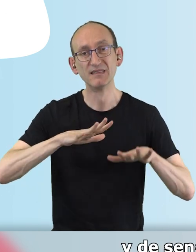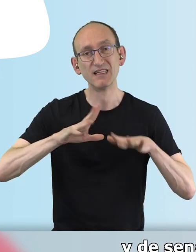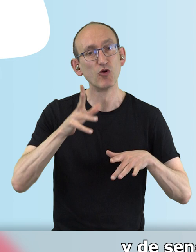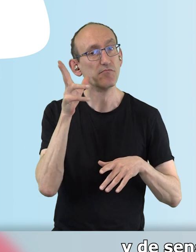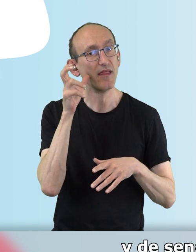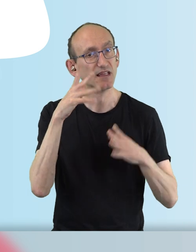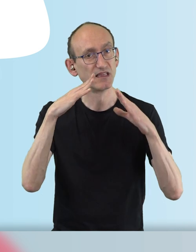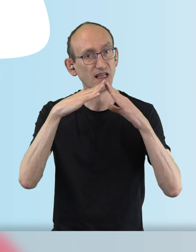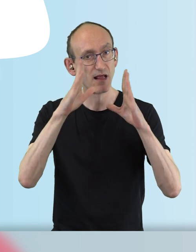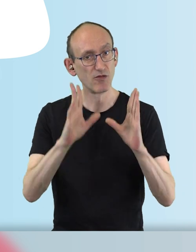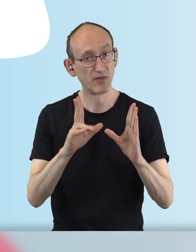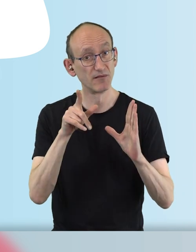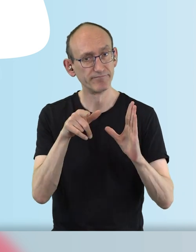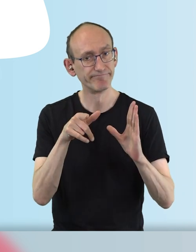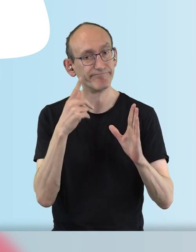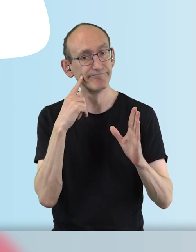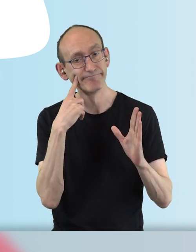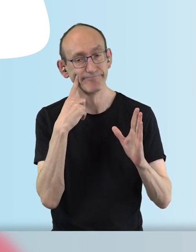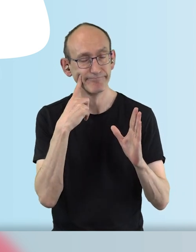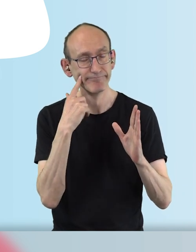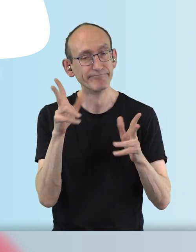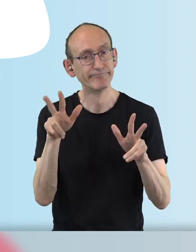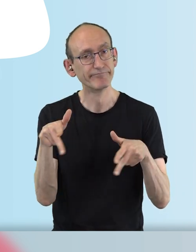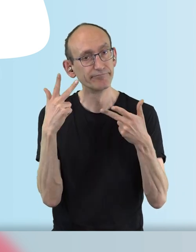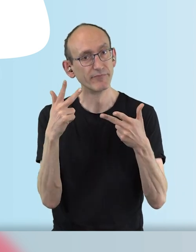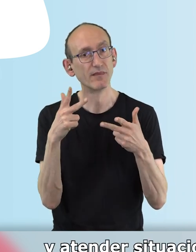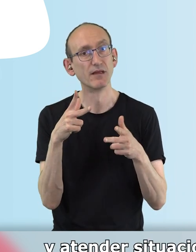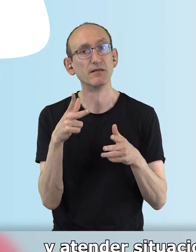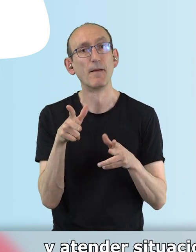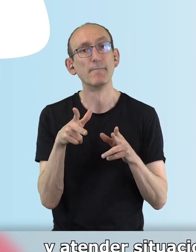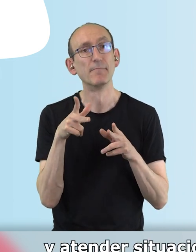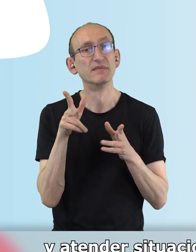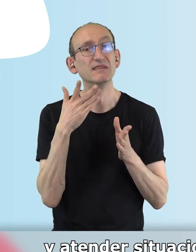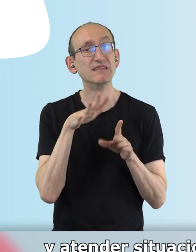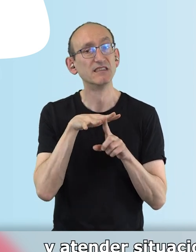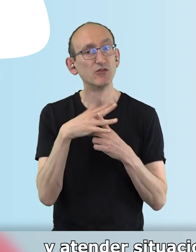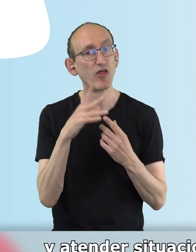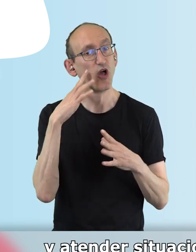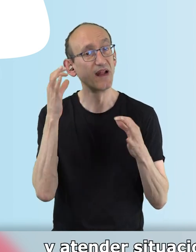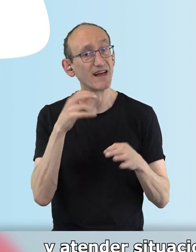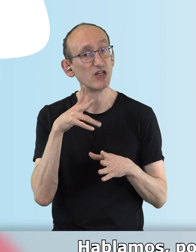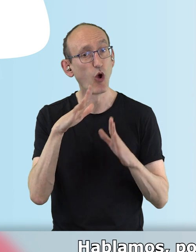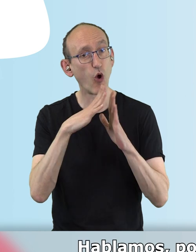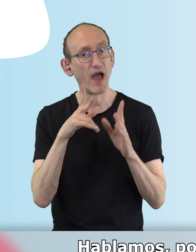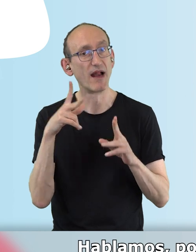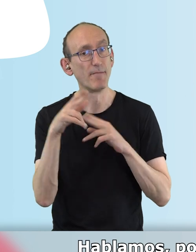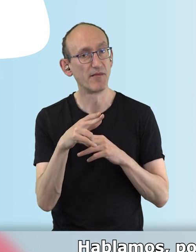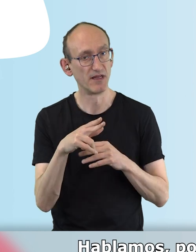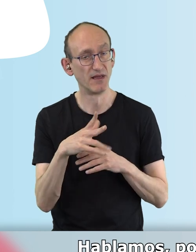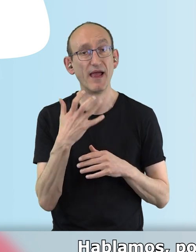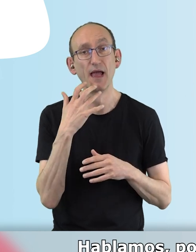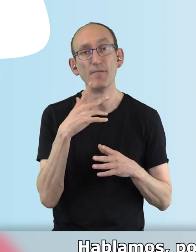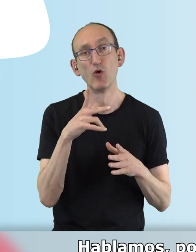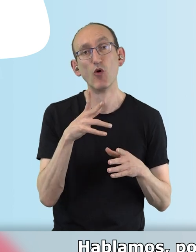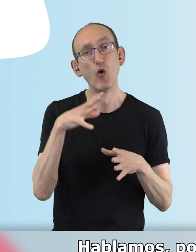y de detectores en el domicilio que te van a permitir prevenir y atender situaciones de riesgo en el hogar. Hablamos, por ejemplo,